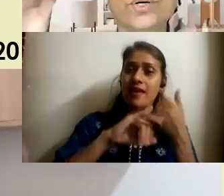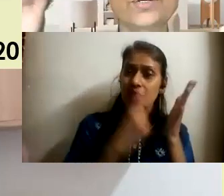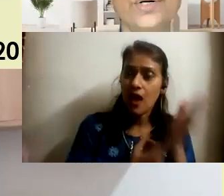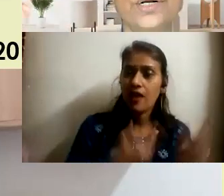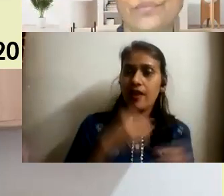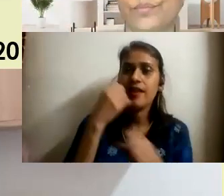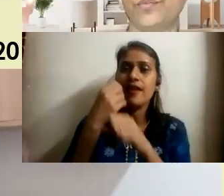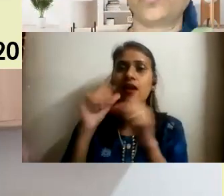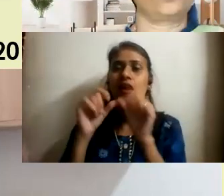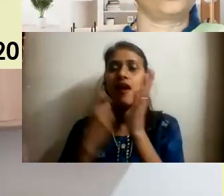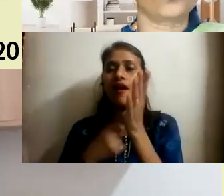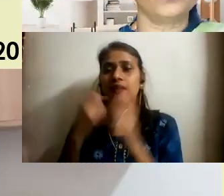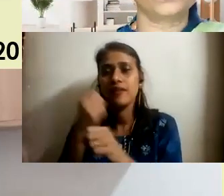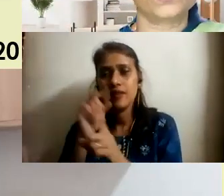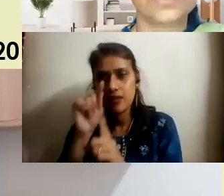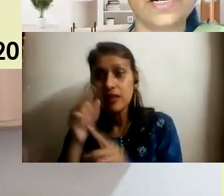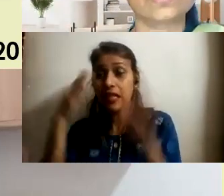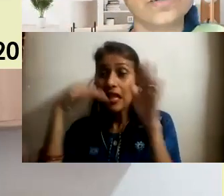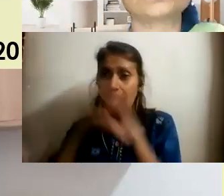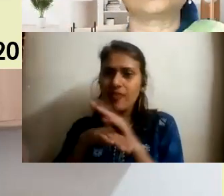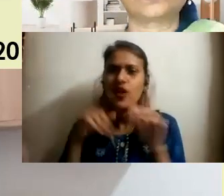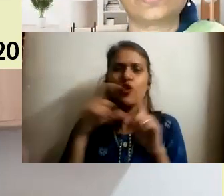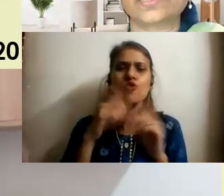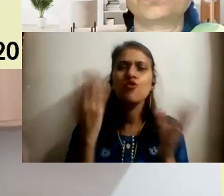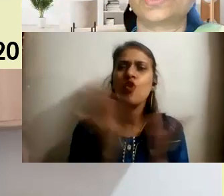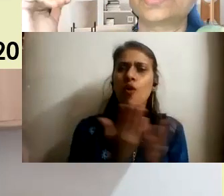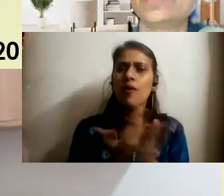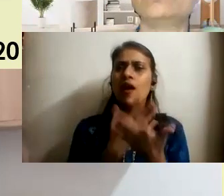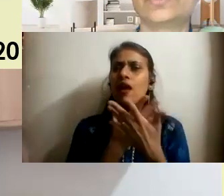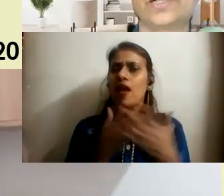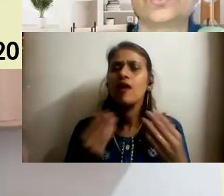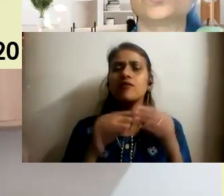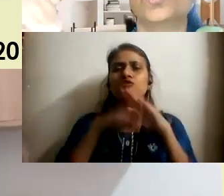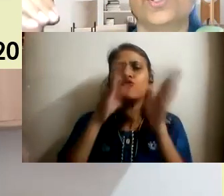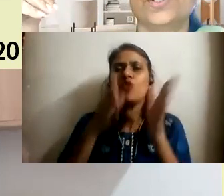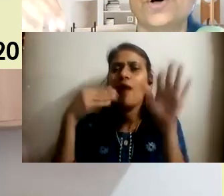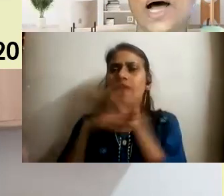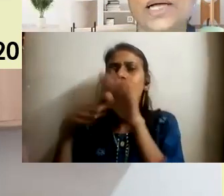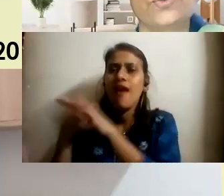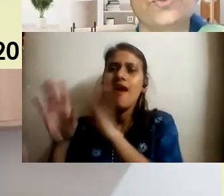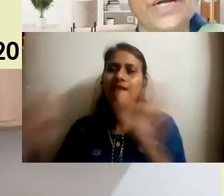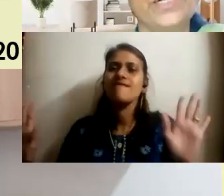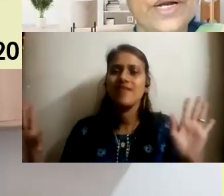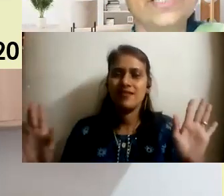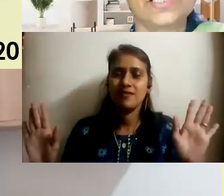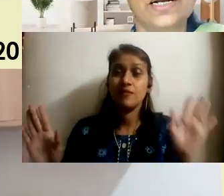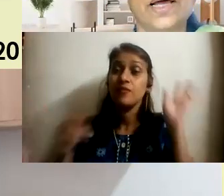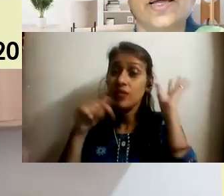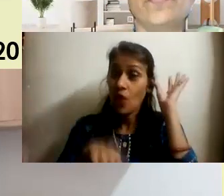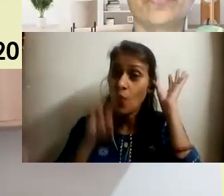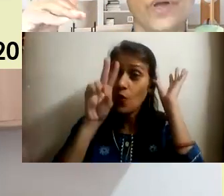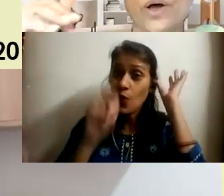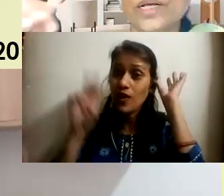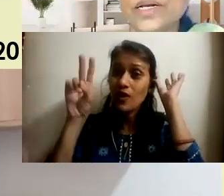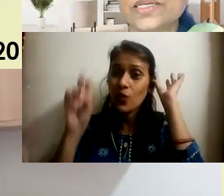के छोटे छोटे डॉक्यूमेंटेशन सेंटर सब चल रहे हैं आज भी. एंड सेम विथ राजू जो आज 2020 चल रहा